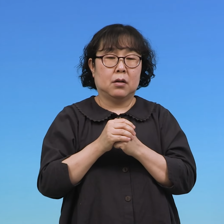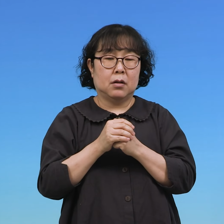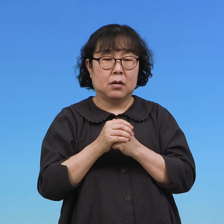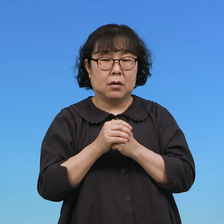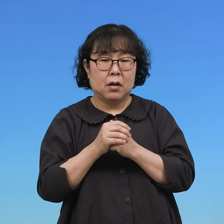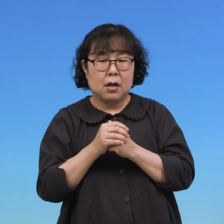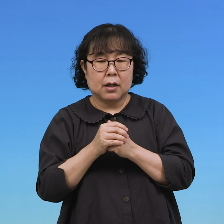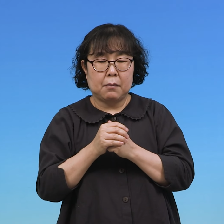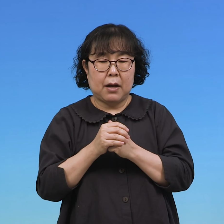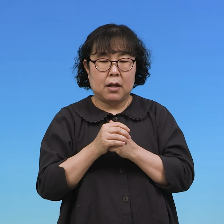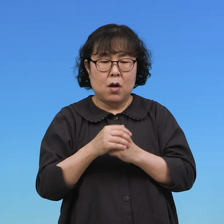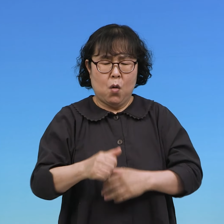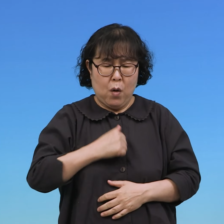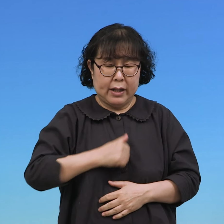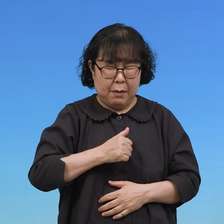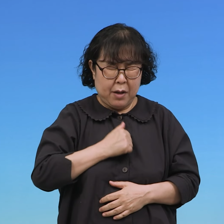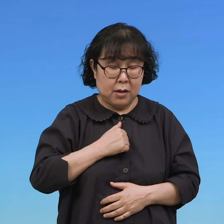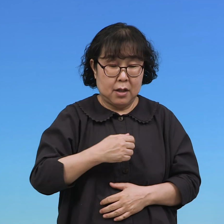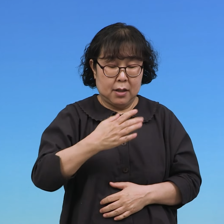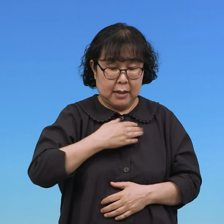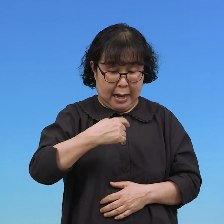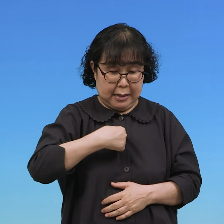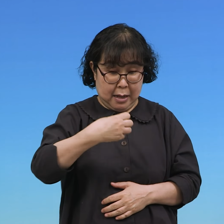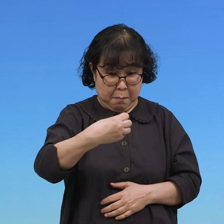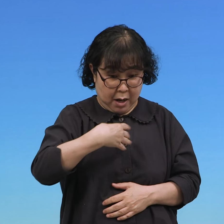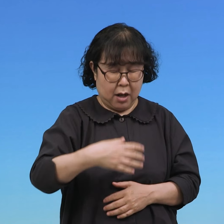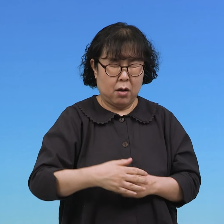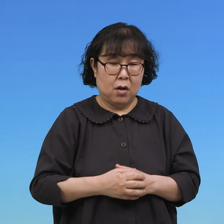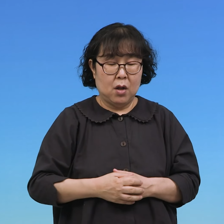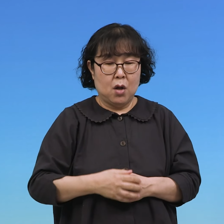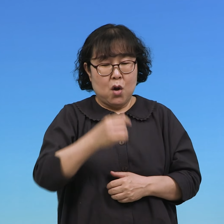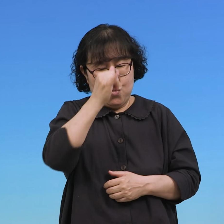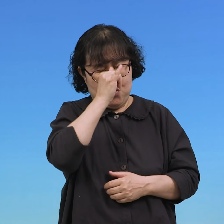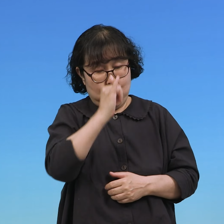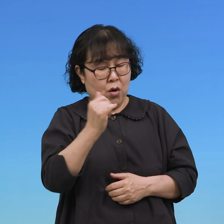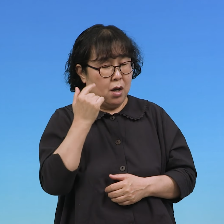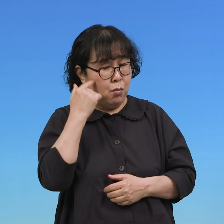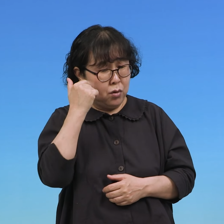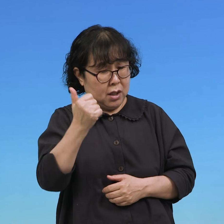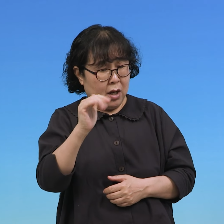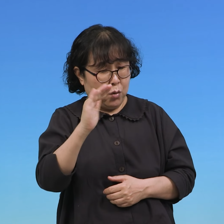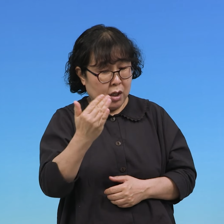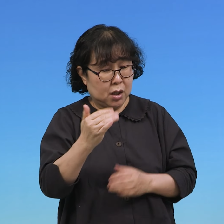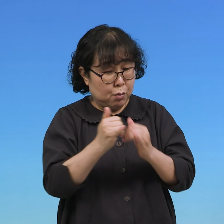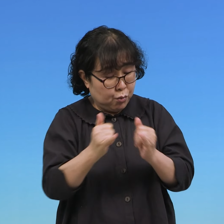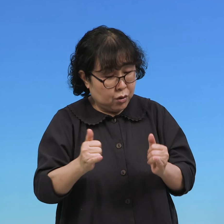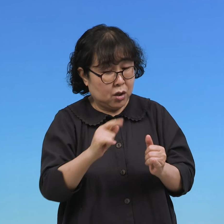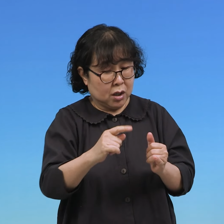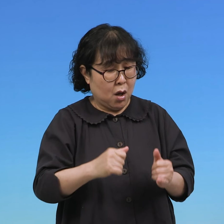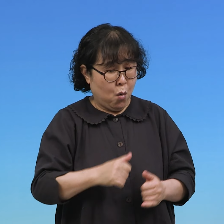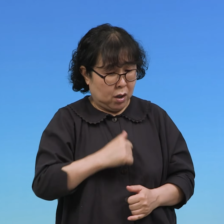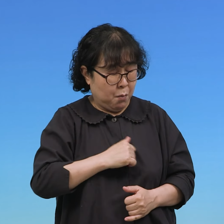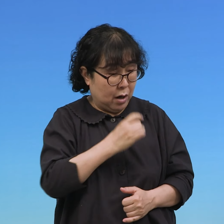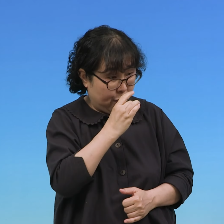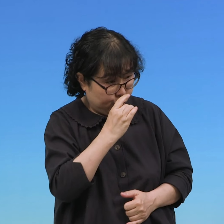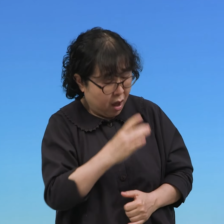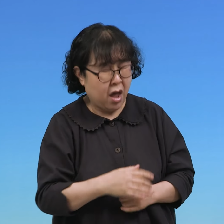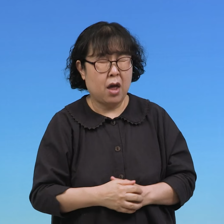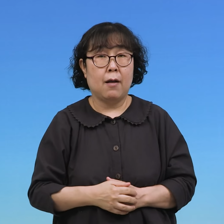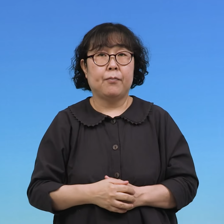훌륭한 목사님 되실 분 이러면 안 되는데, 내가 목사 된다고 말도 안 했는데, 공부 안 하고